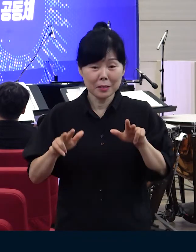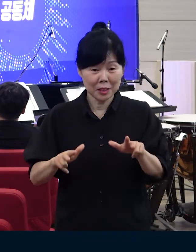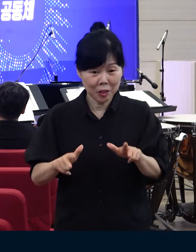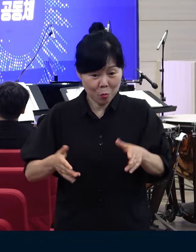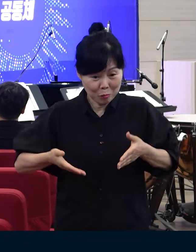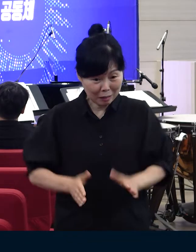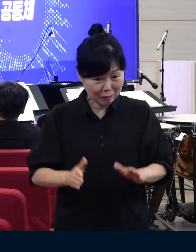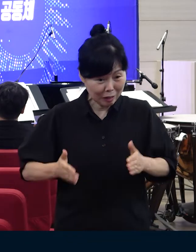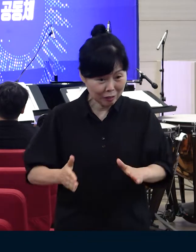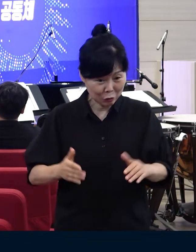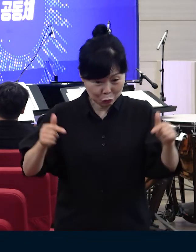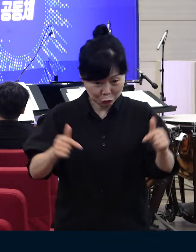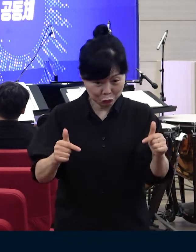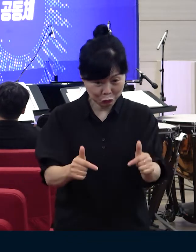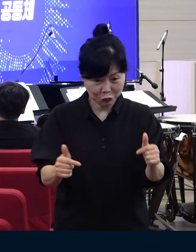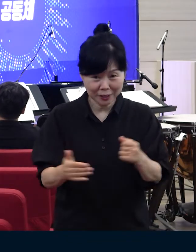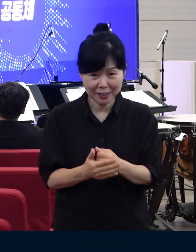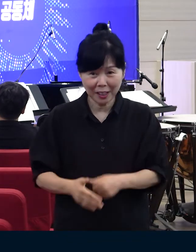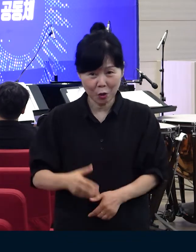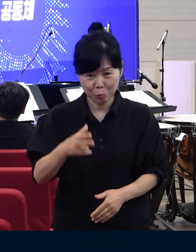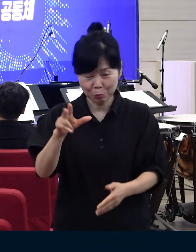그런 거 아니다 하는 거죠.